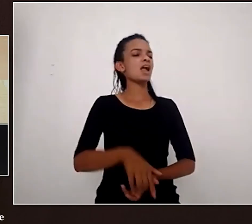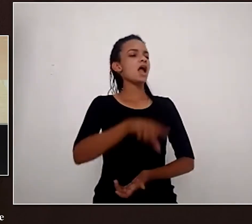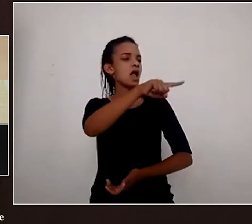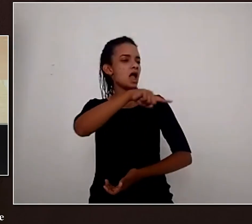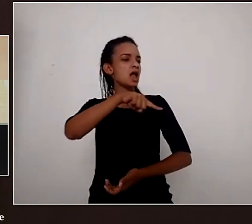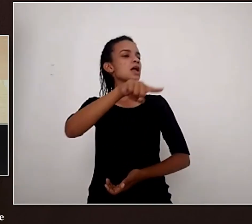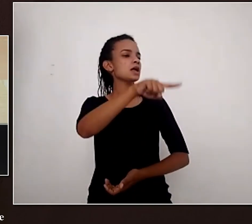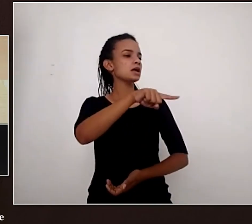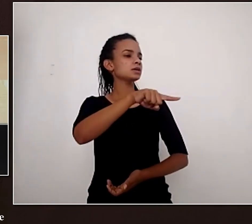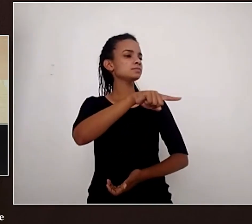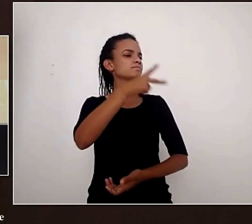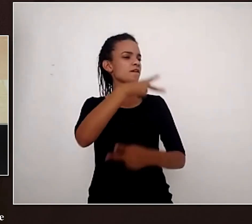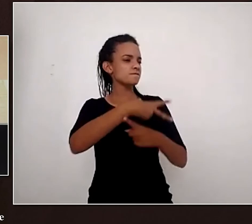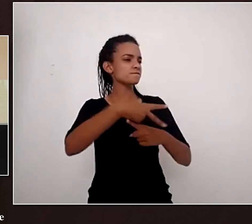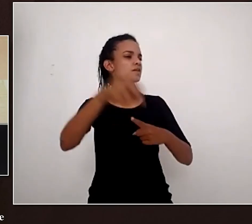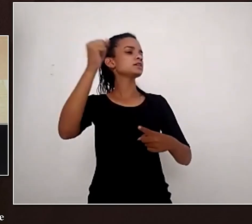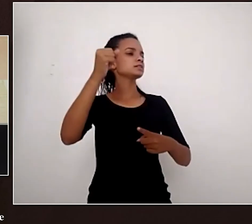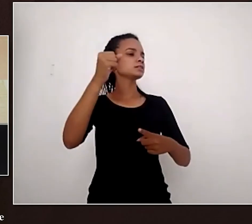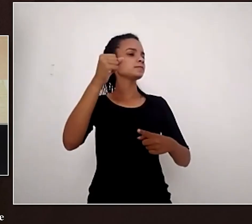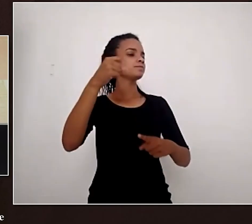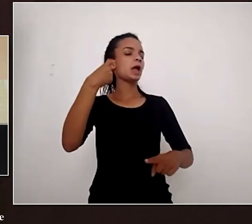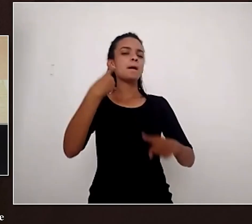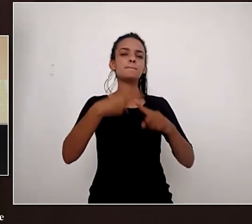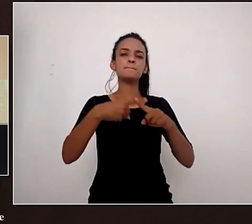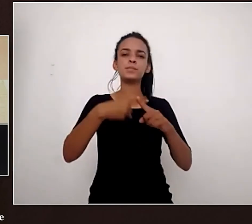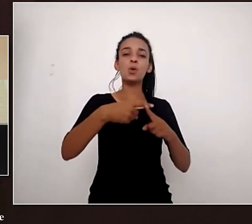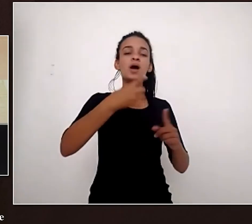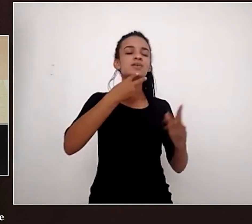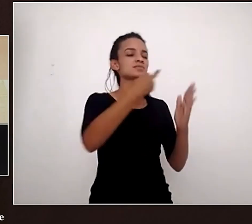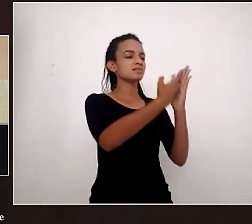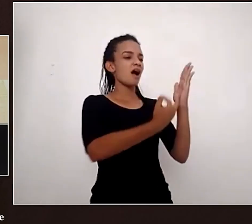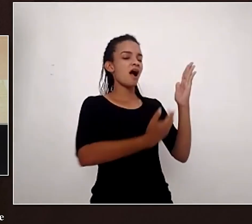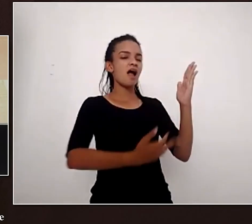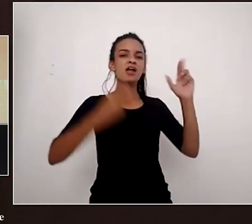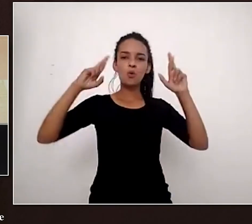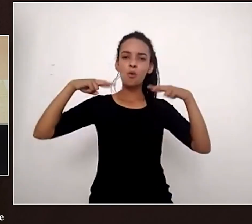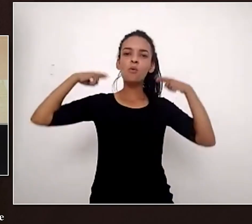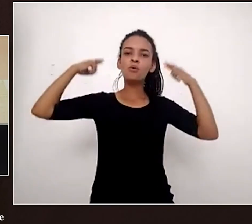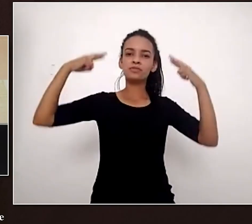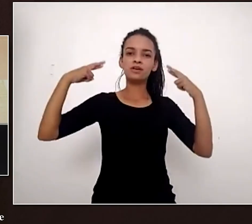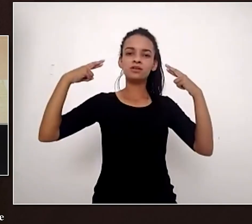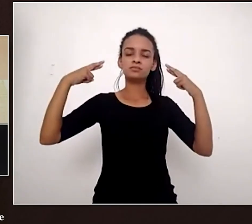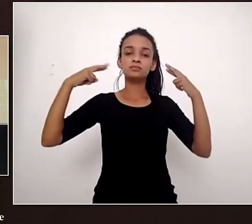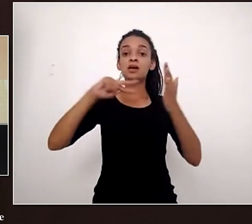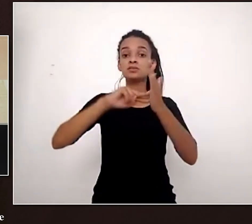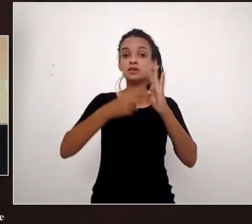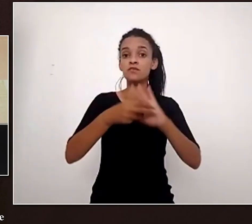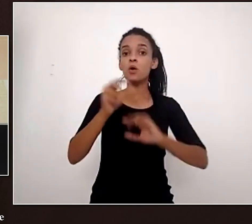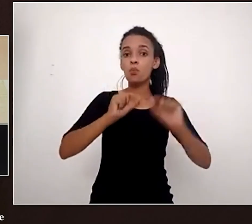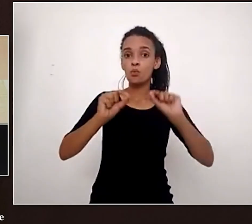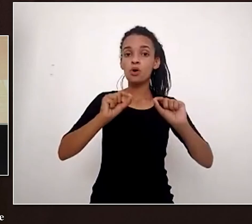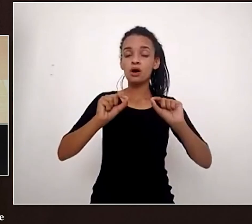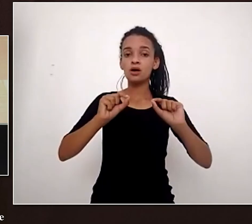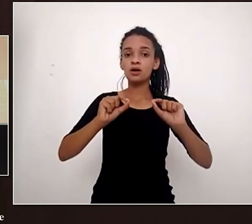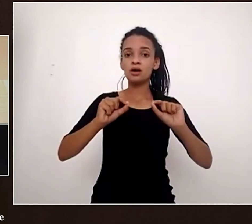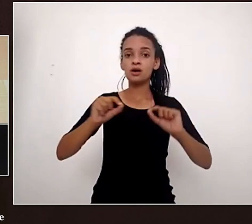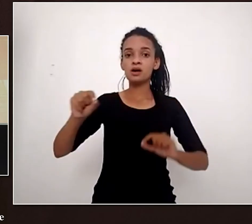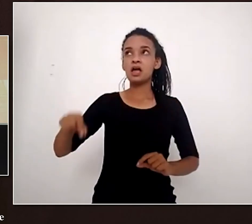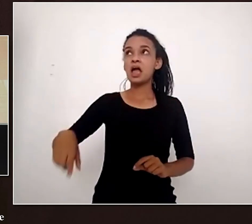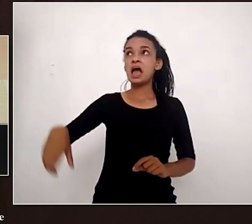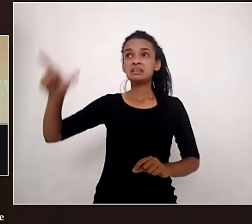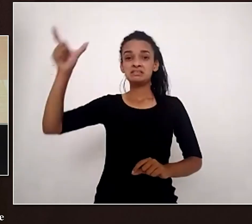do sangue do Cordeiro, quer dizer, não se deixa Satanás te acusar, né? Ele é